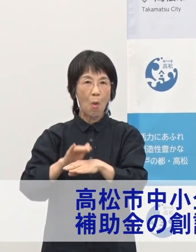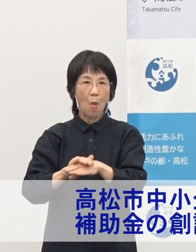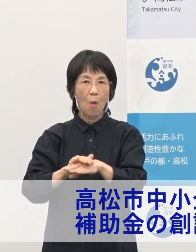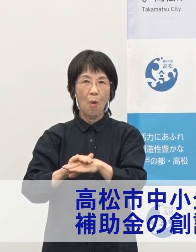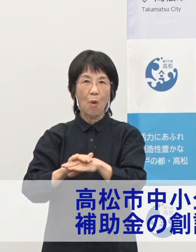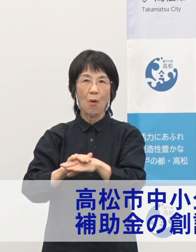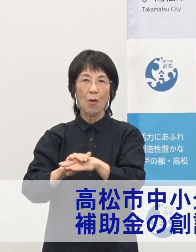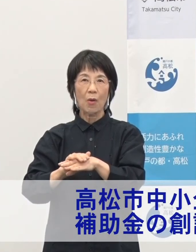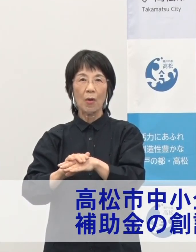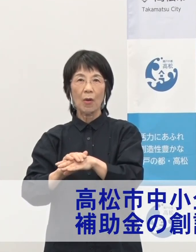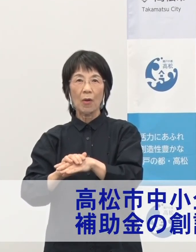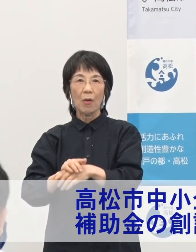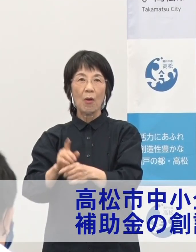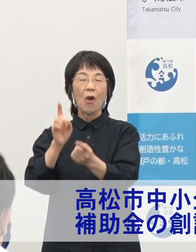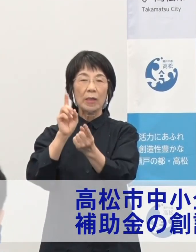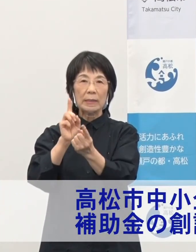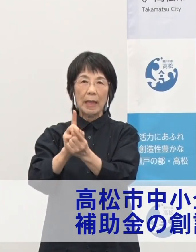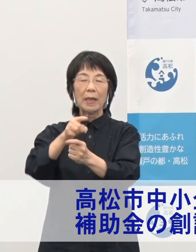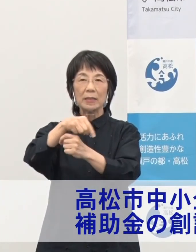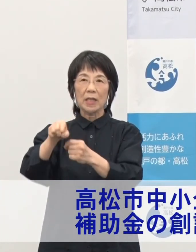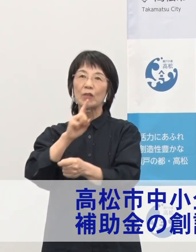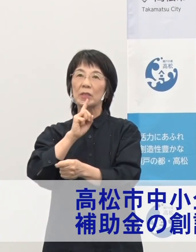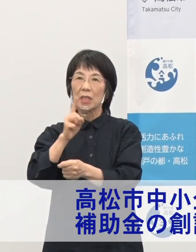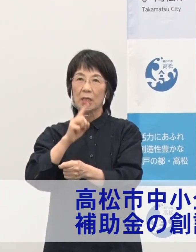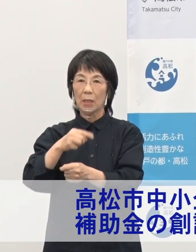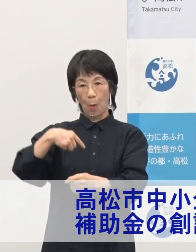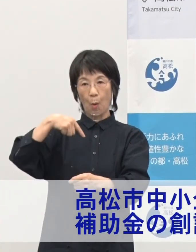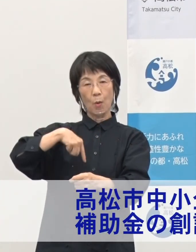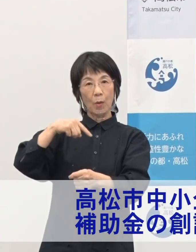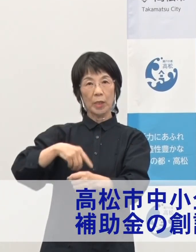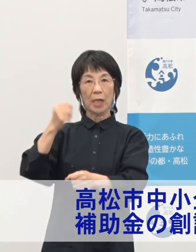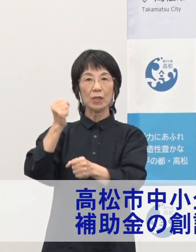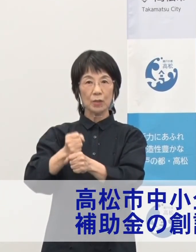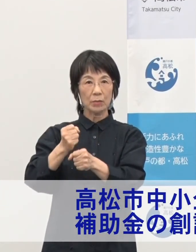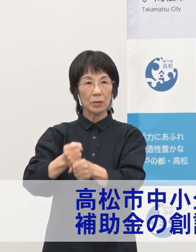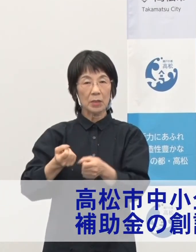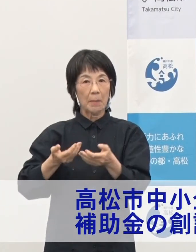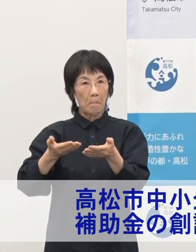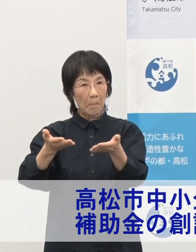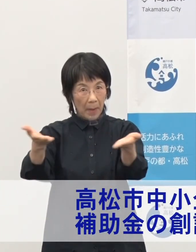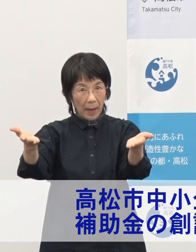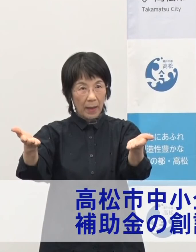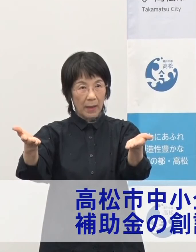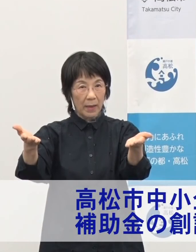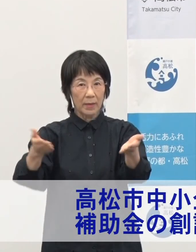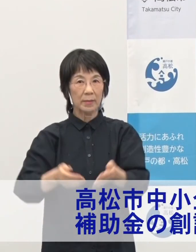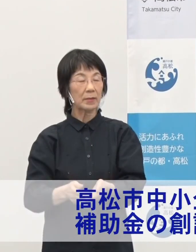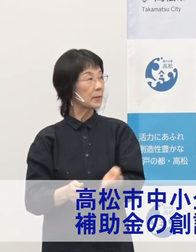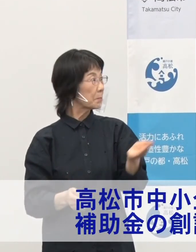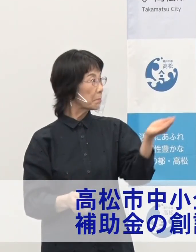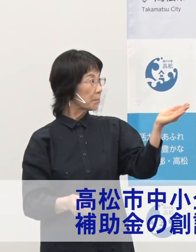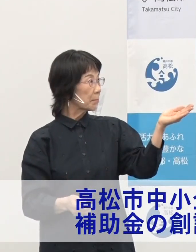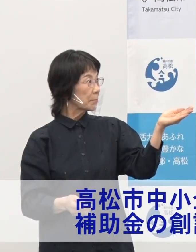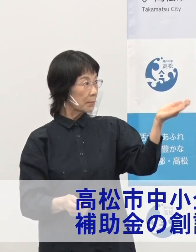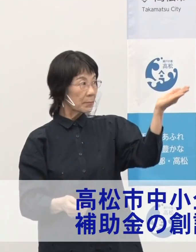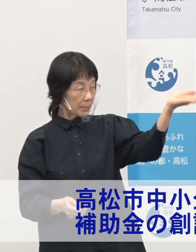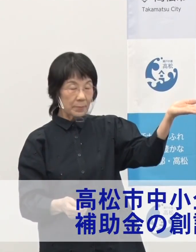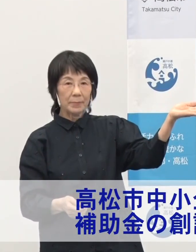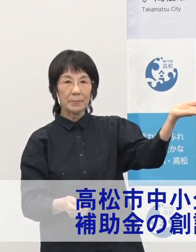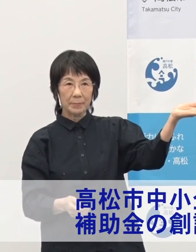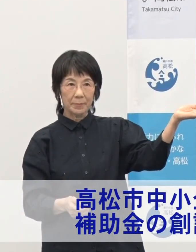宣言これを本誌におきまして作成し提供させていただいておりますちょ小さいですから右側の方